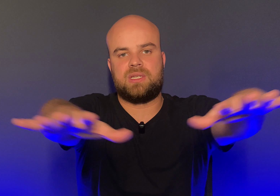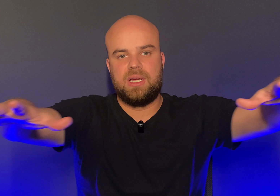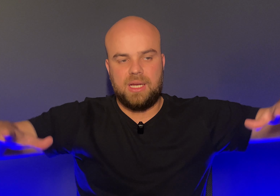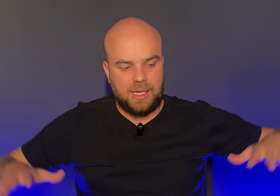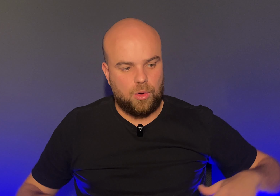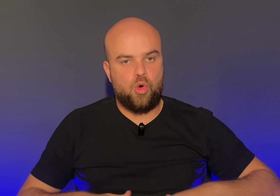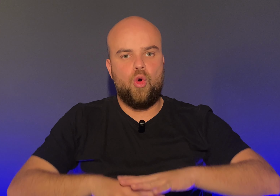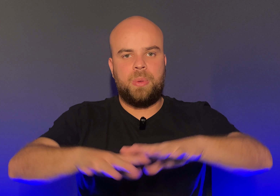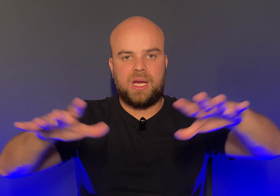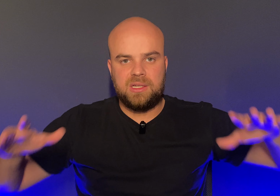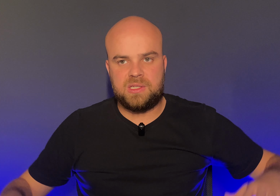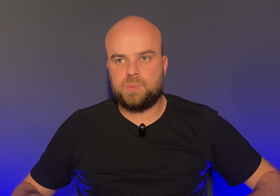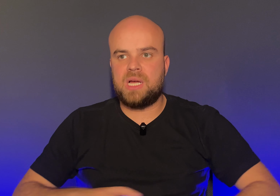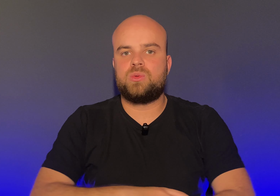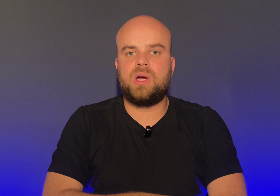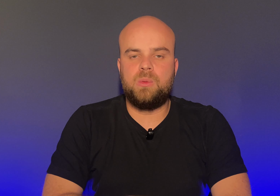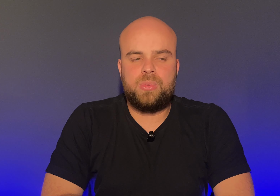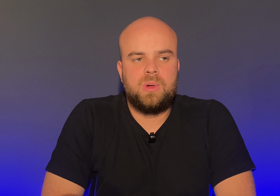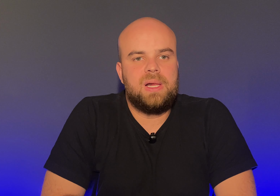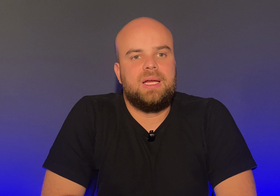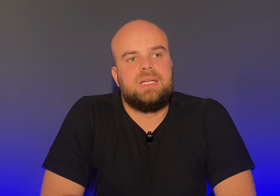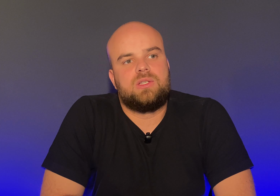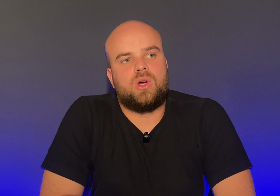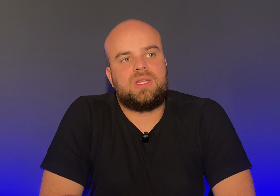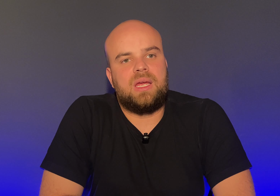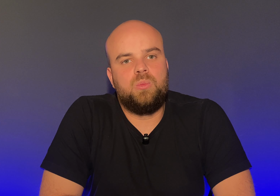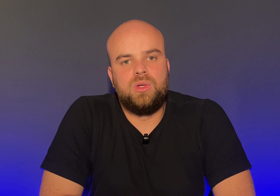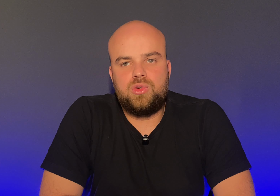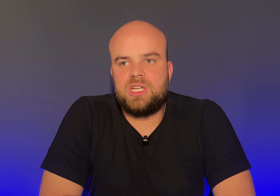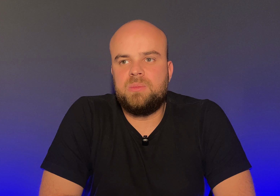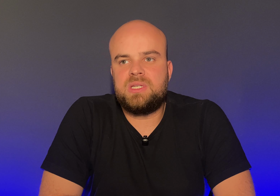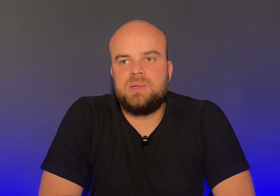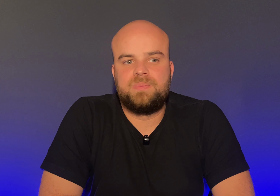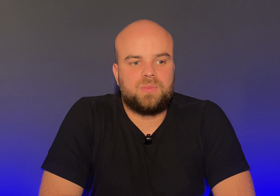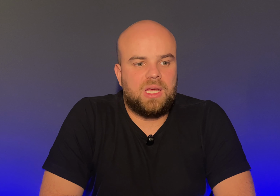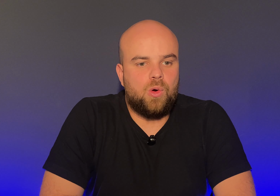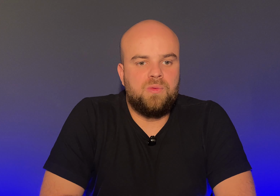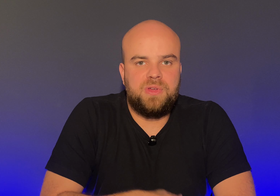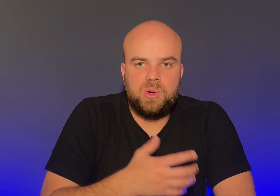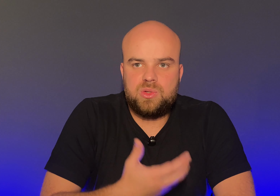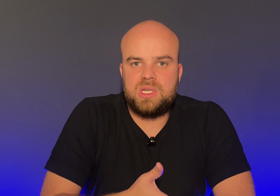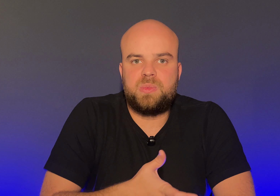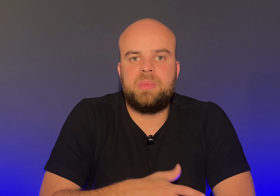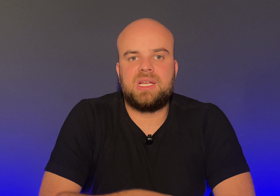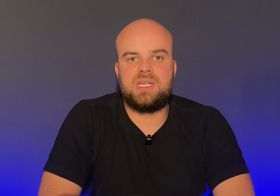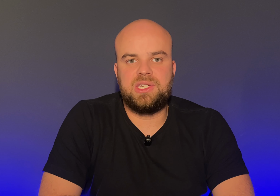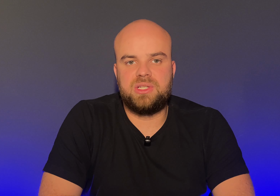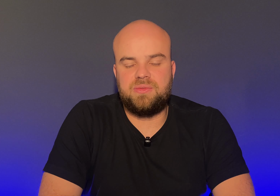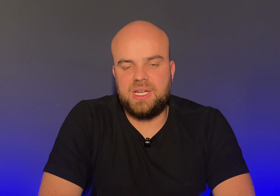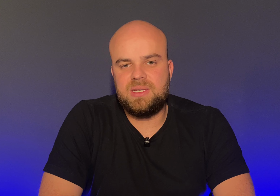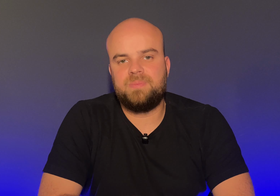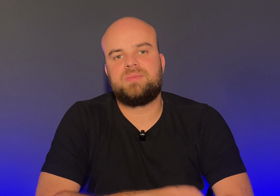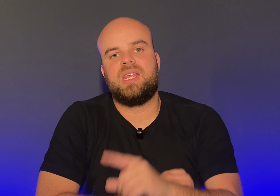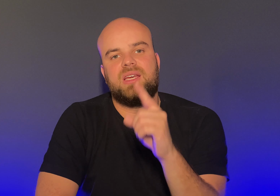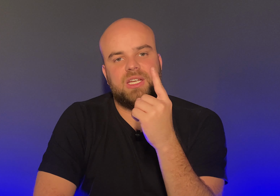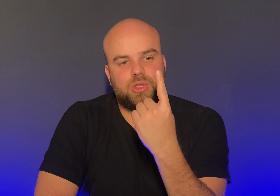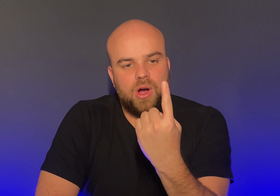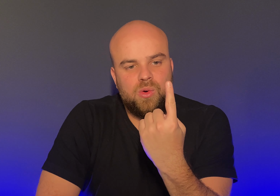jogadores ocupam grandes espaços do campo só que tem muitos times que confiam nas suas primeiras linhas de defesa que